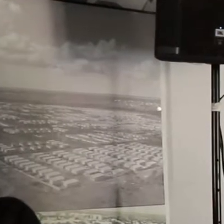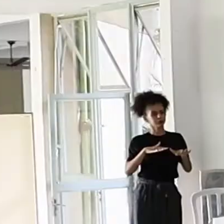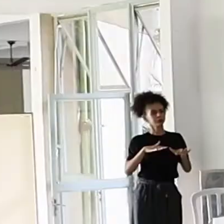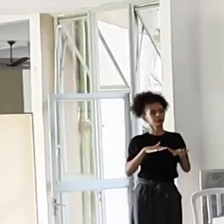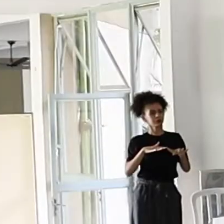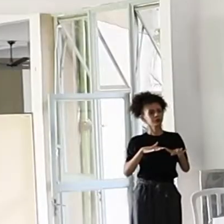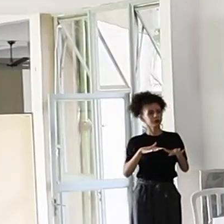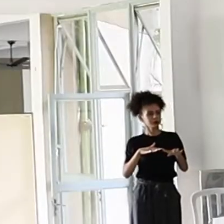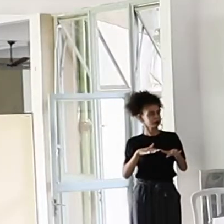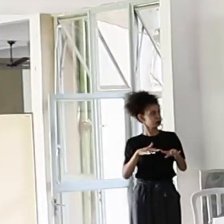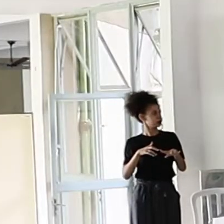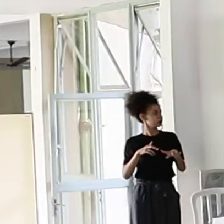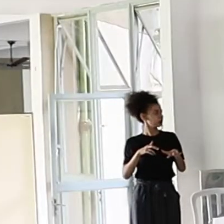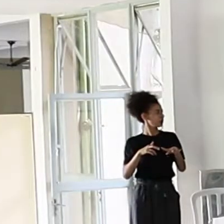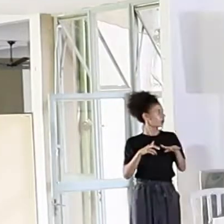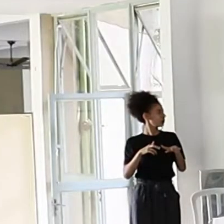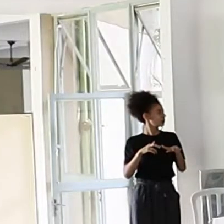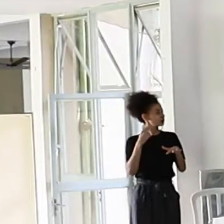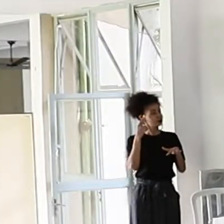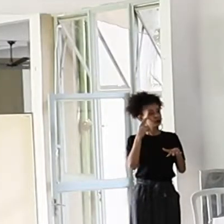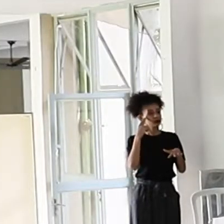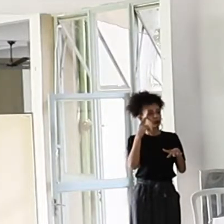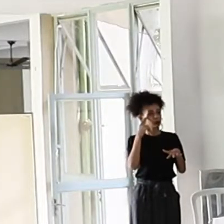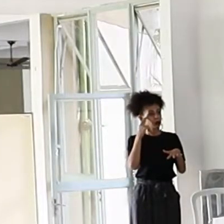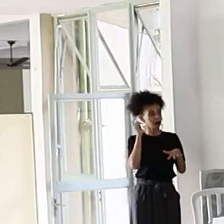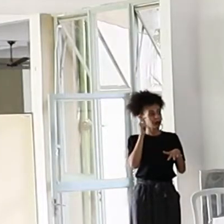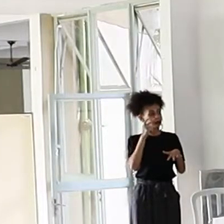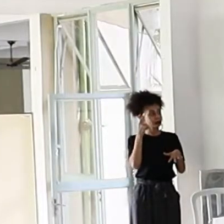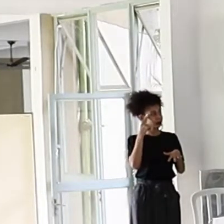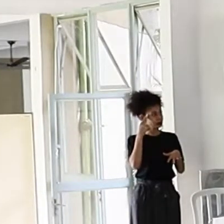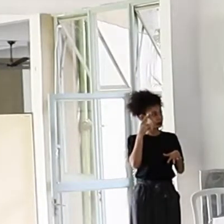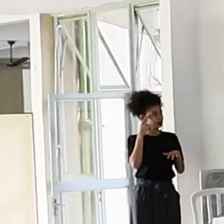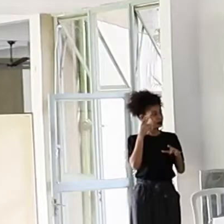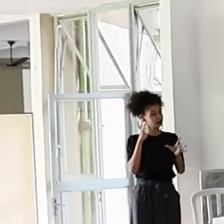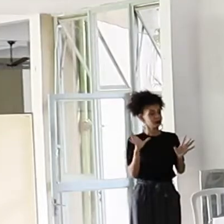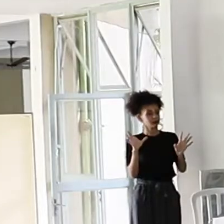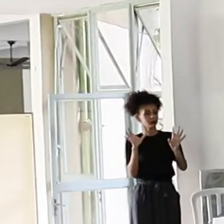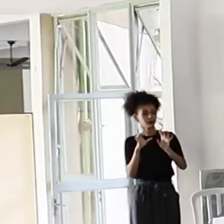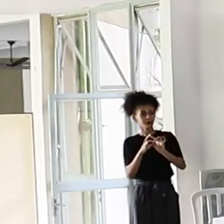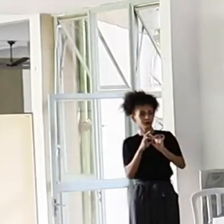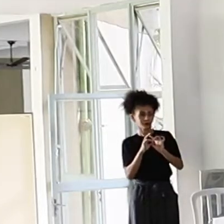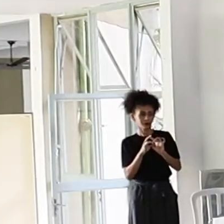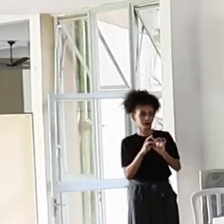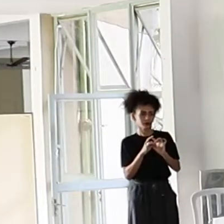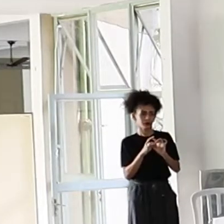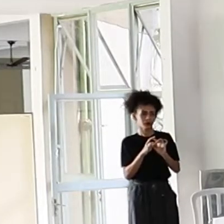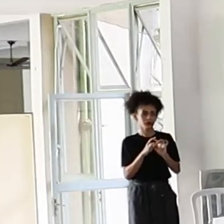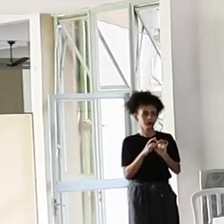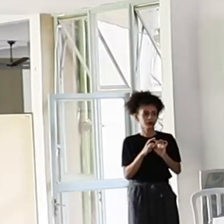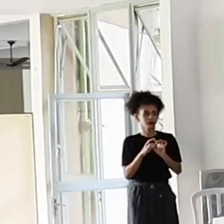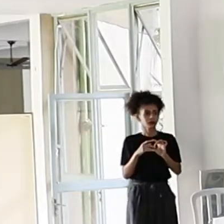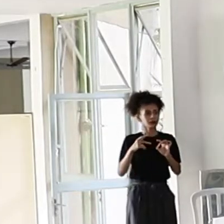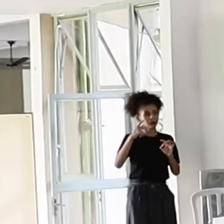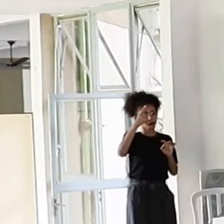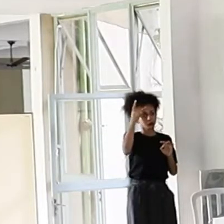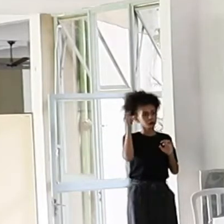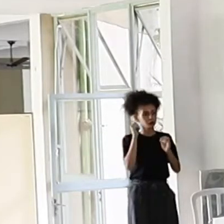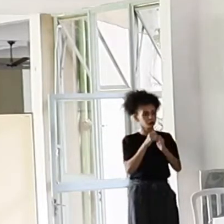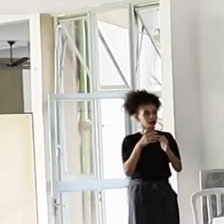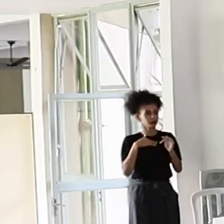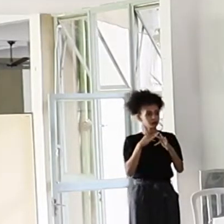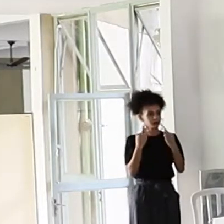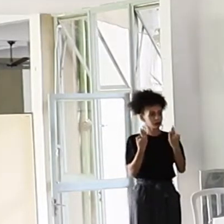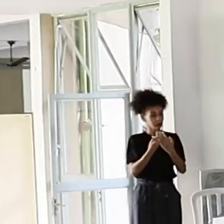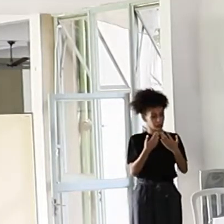né cri você for de um sonho esse sonho foi compactuado com pessoas da minha família